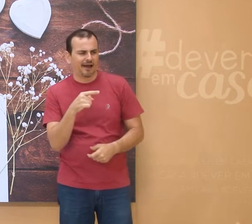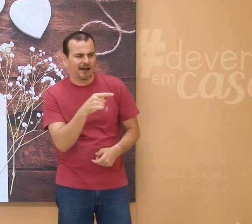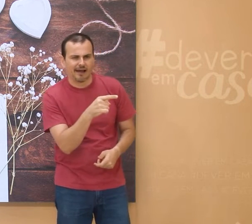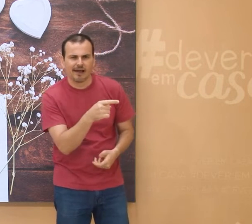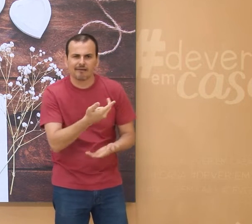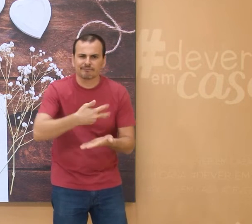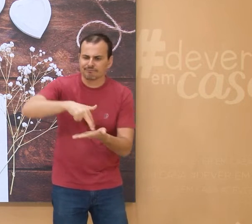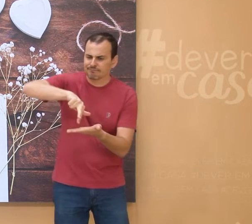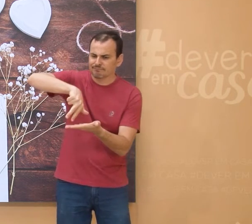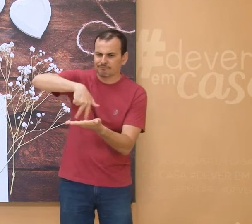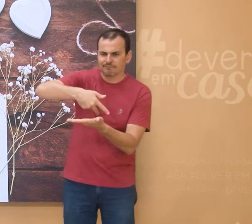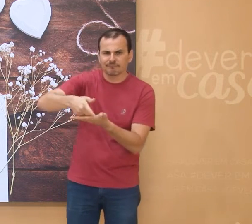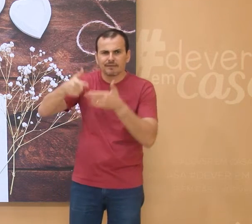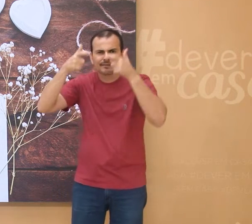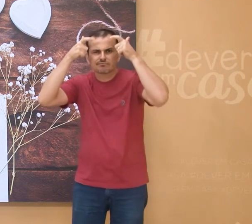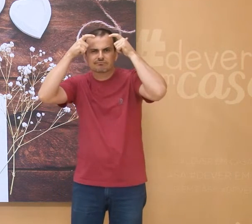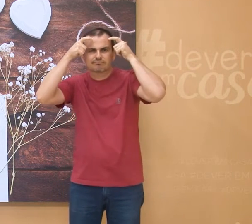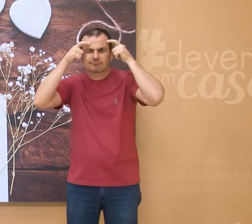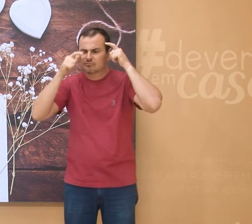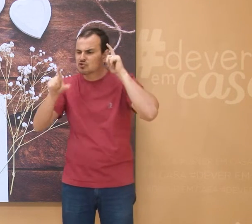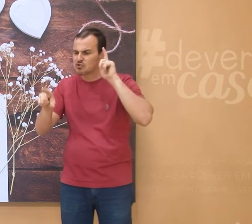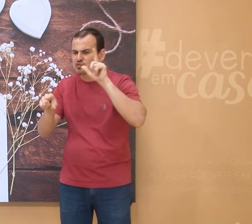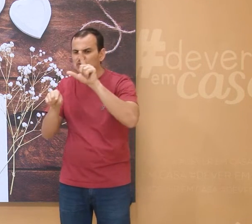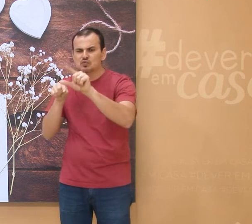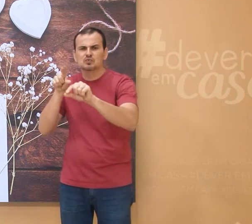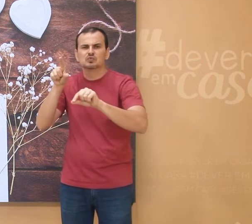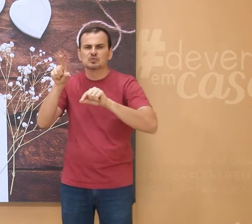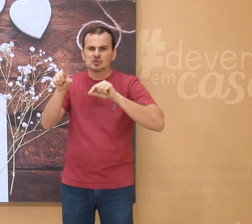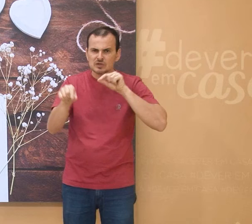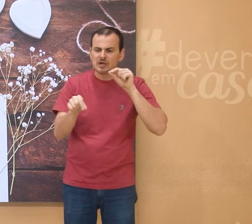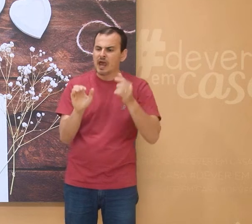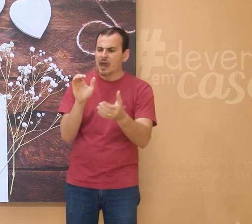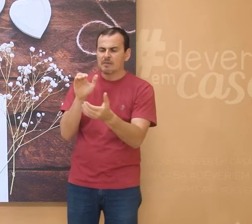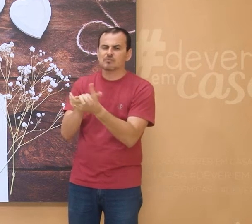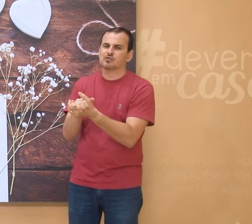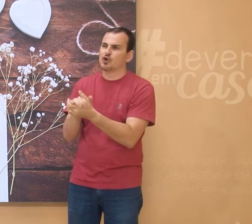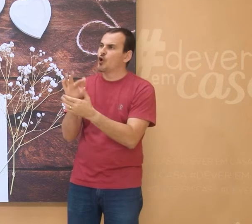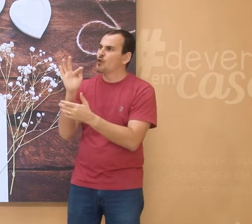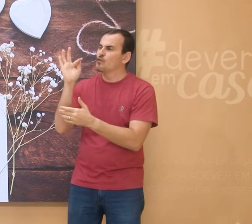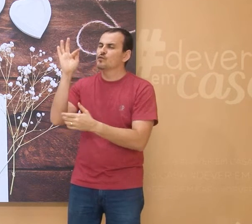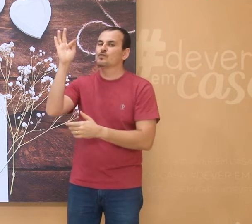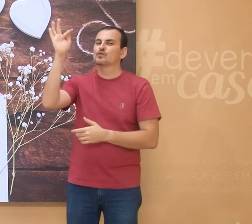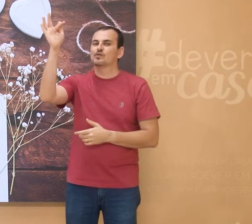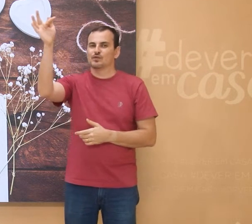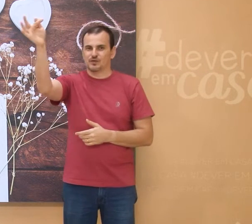Nesse baile, o príncipe iria escolher sua futura esposa.